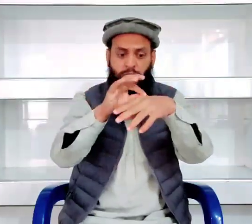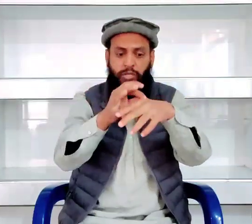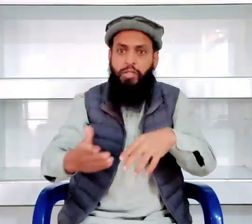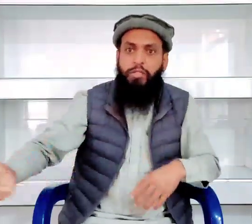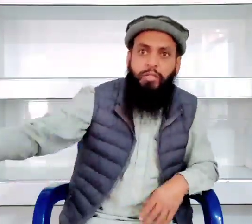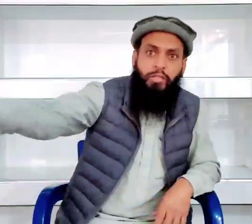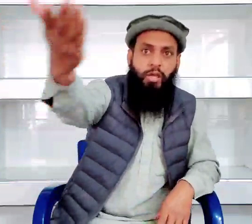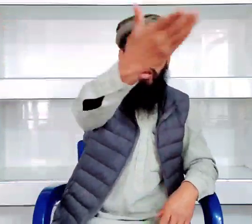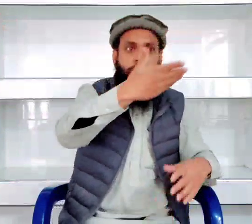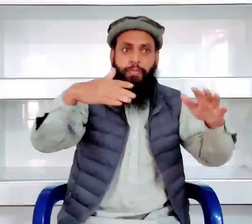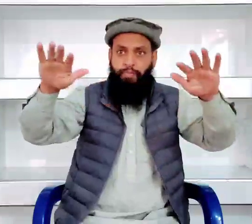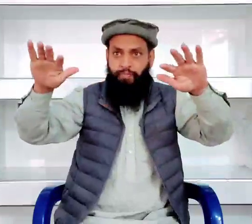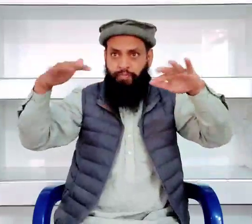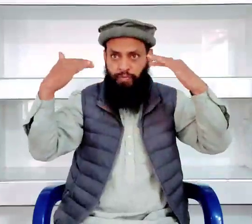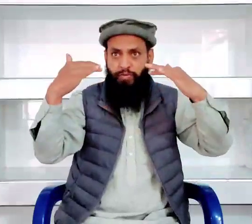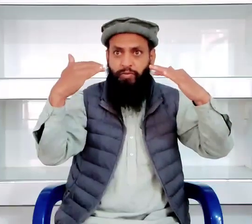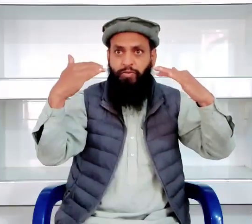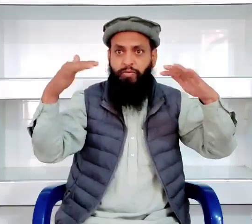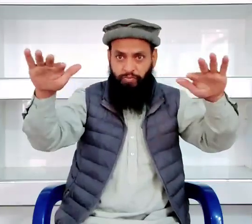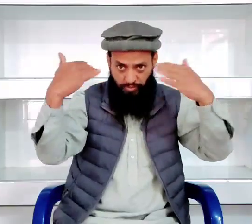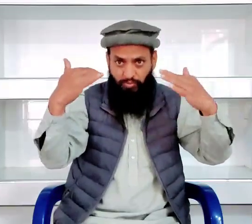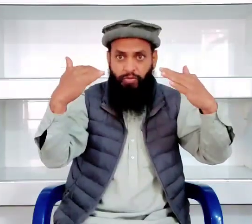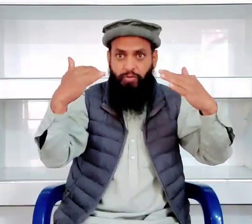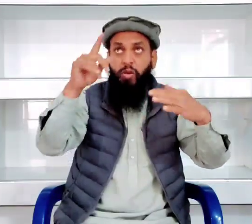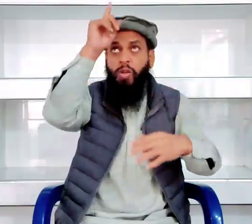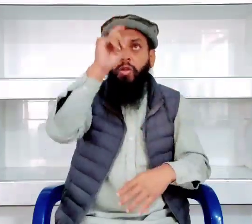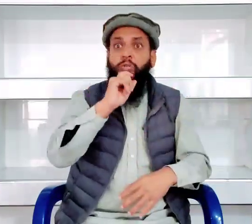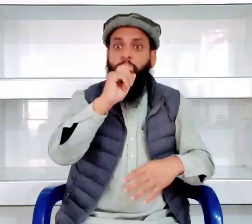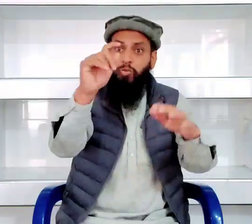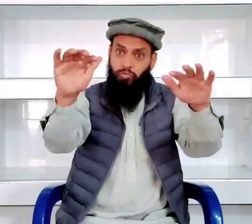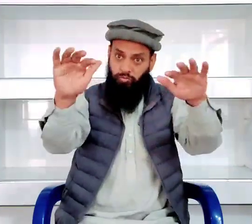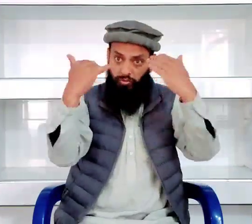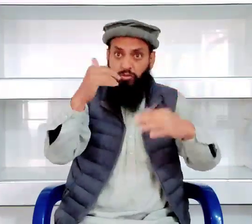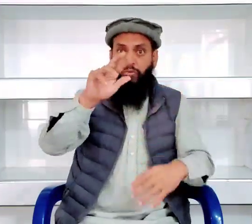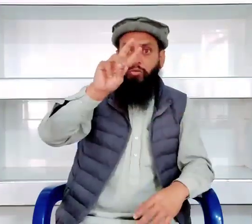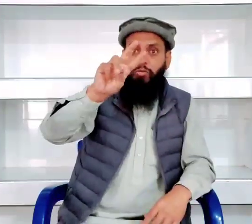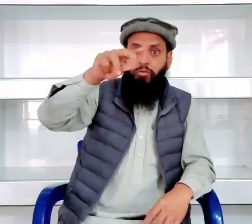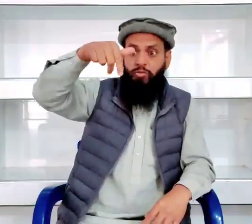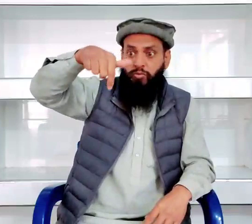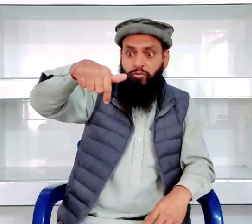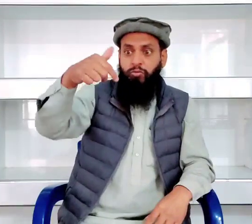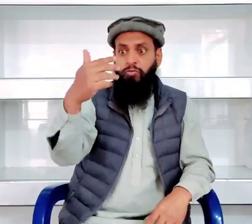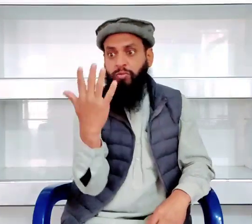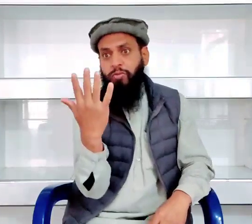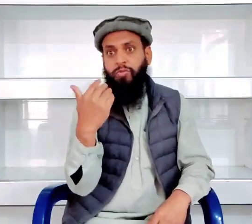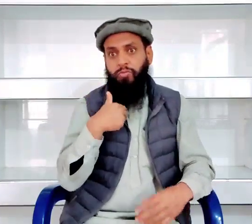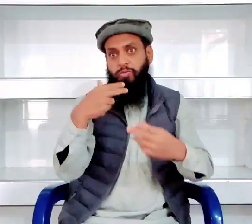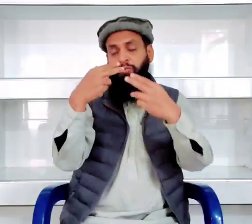کہ لوگوں اللہ الرحمن نے تجارت نو بیع نو حلال قرار دیتا